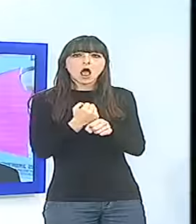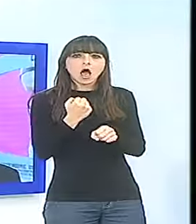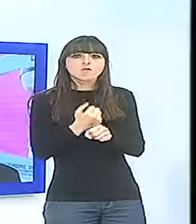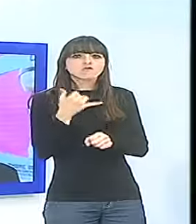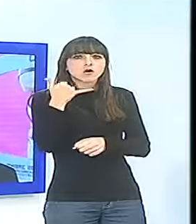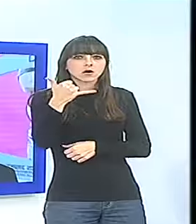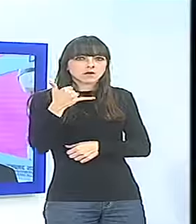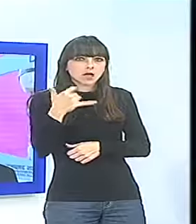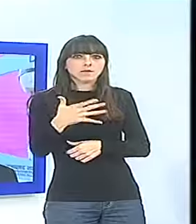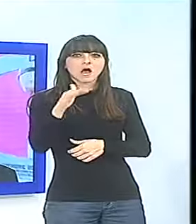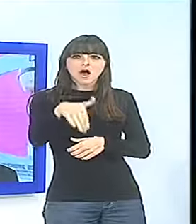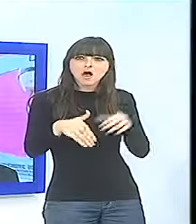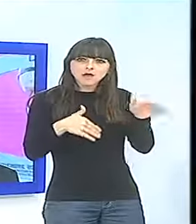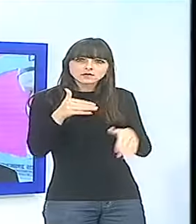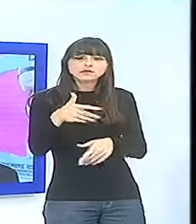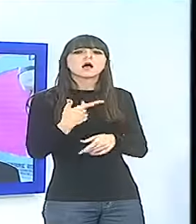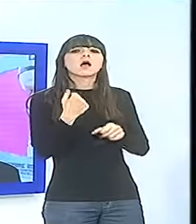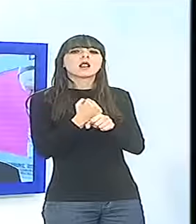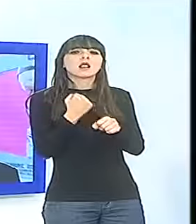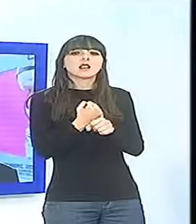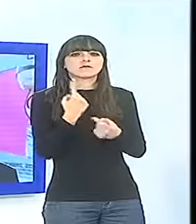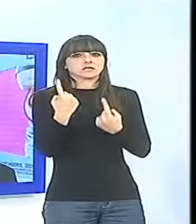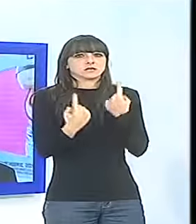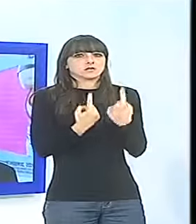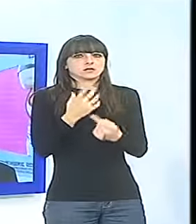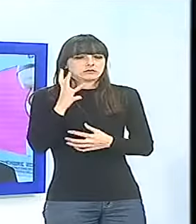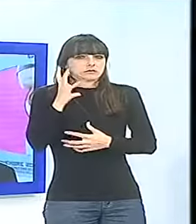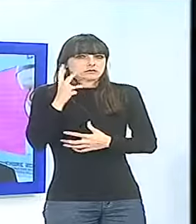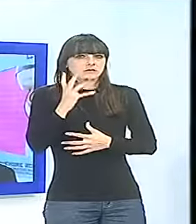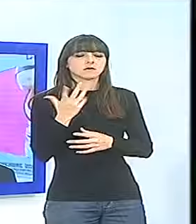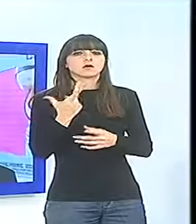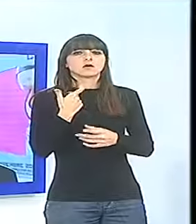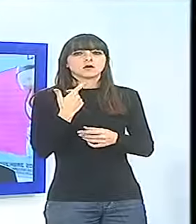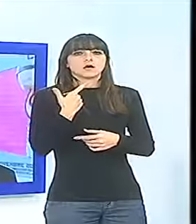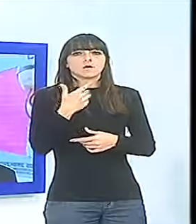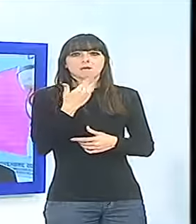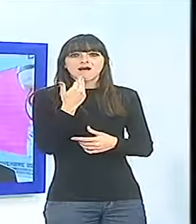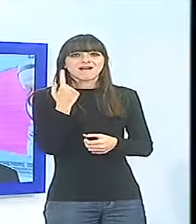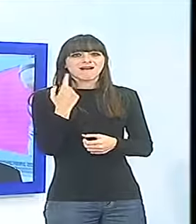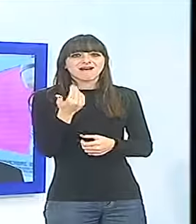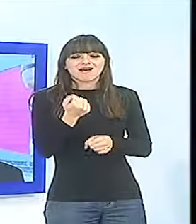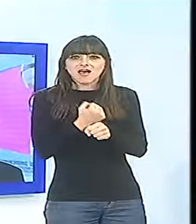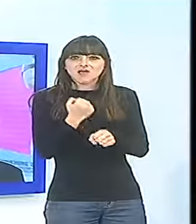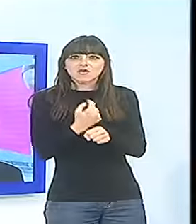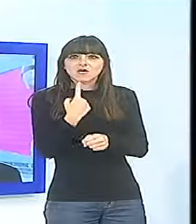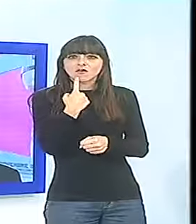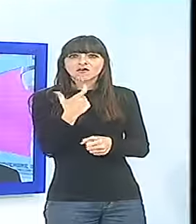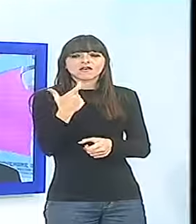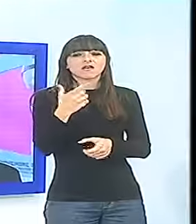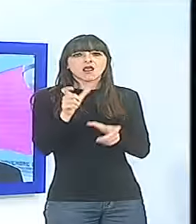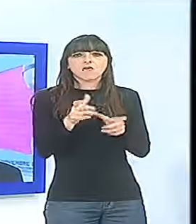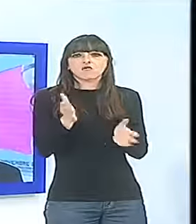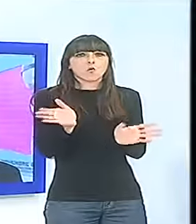lavora in condizioni, non c'è lavoro, quindi chiunque per lavorare farebbe qualsiasi cosa, quindi